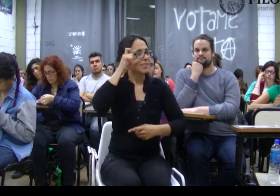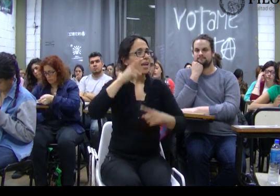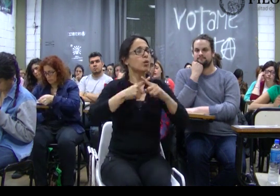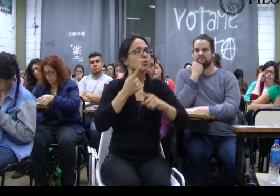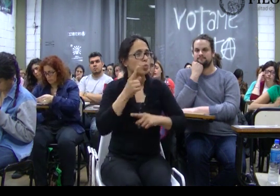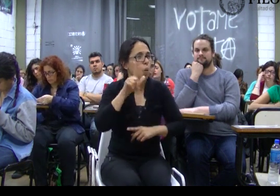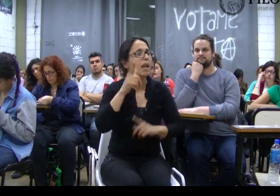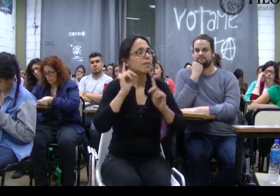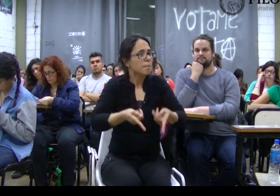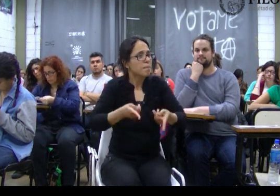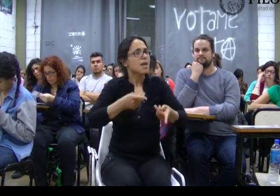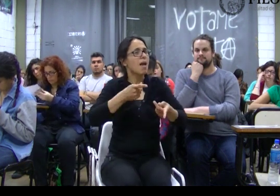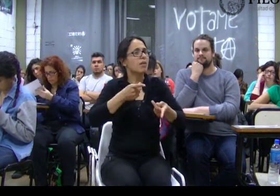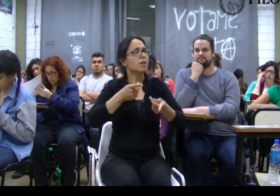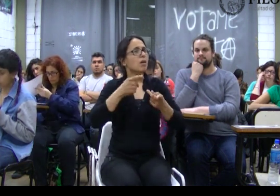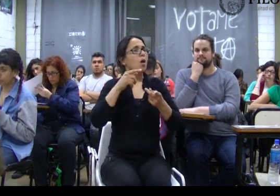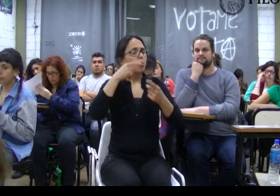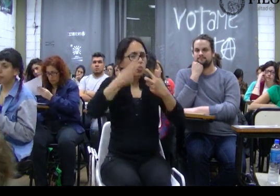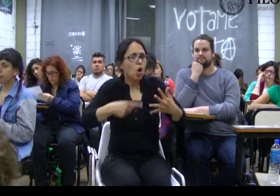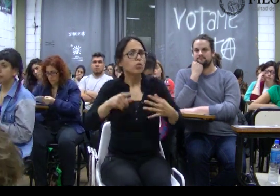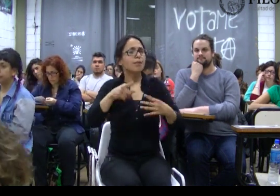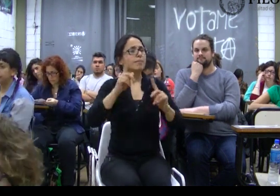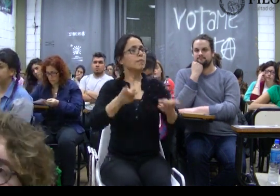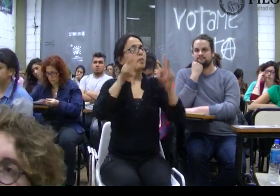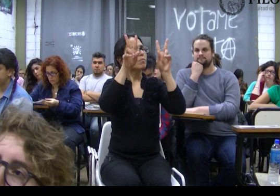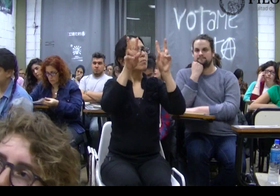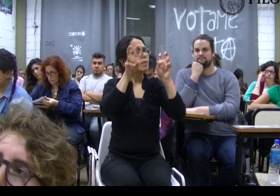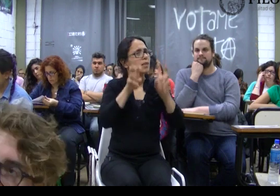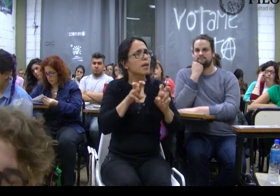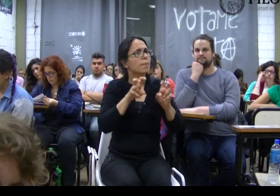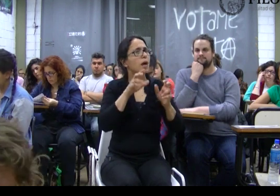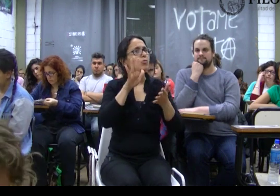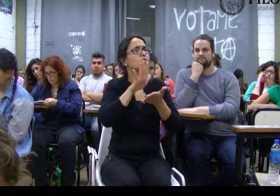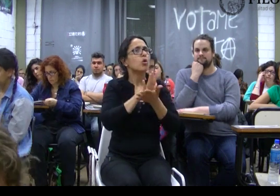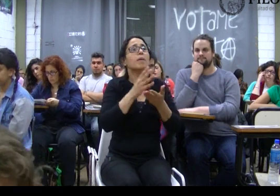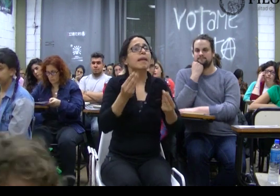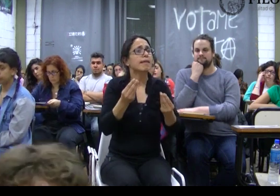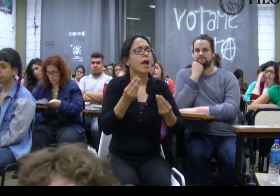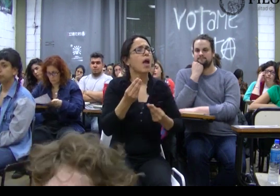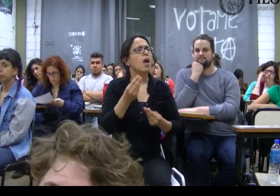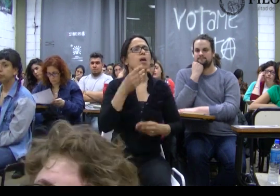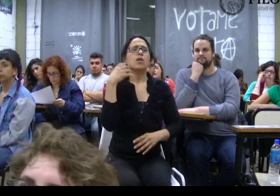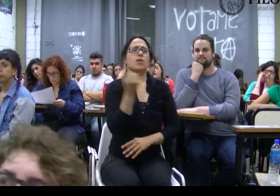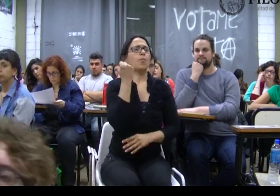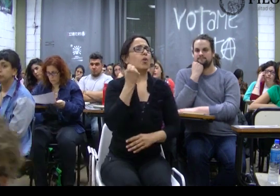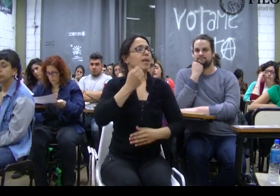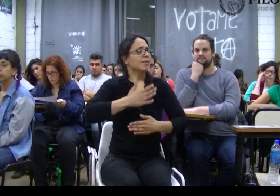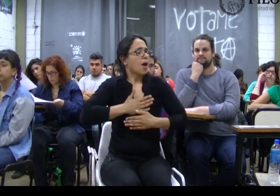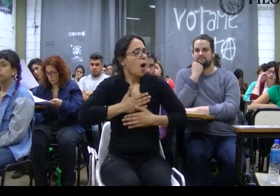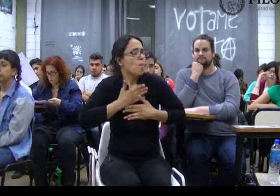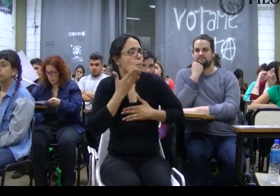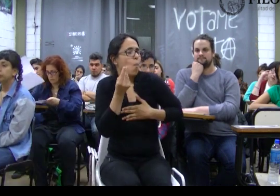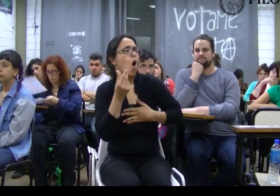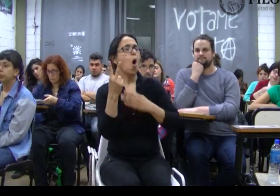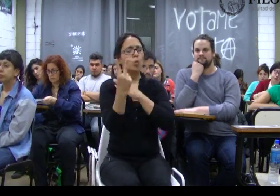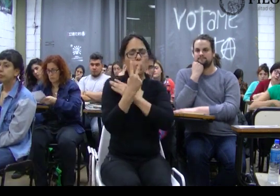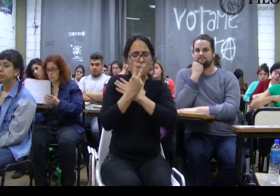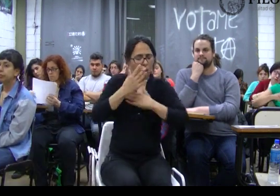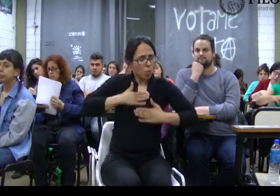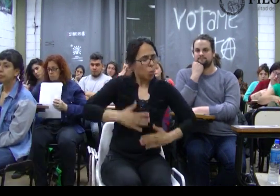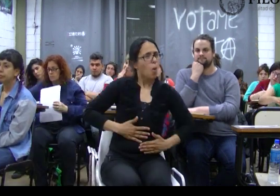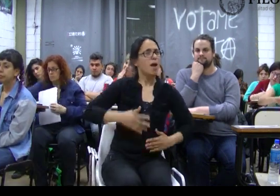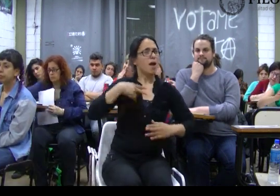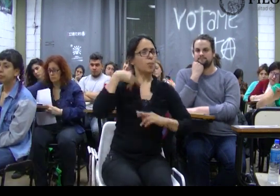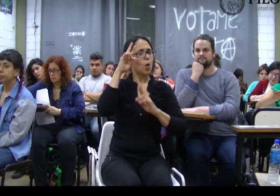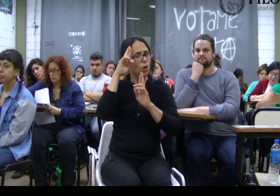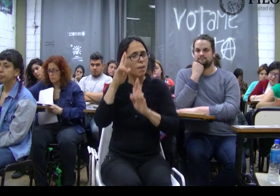tener contenidos que comprenden el valorar la afectividad, el cuidado del cuerpo y la salud, el